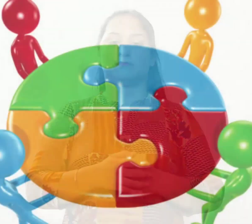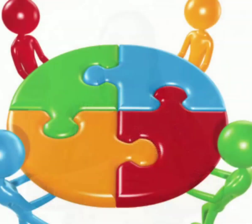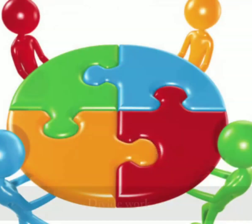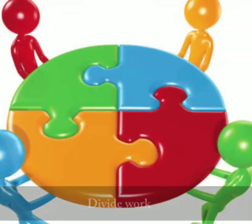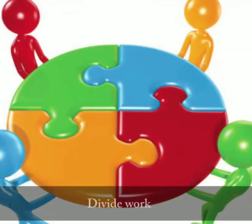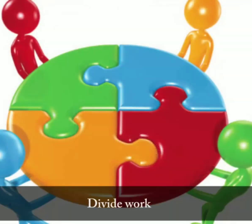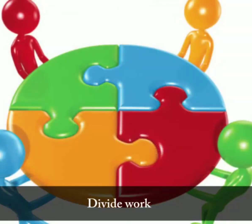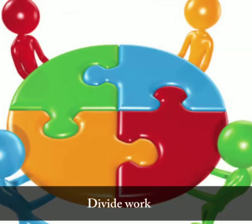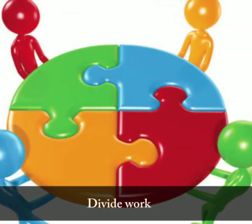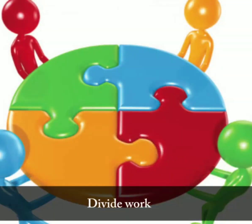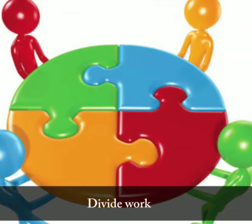नहीं संभाल सकते।